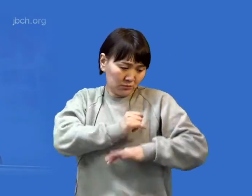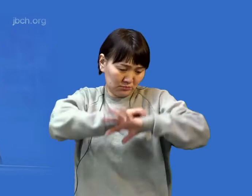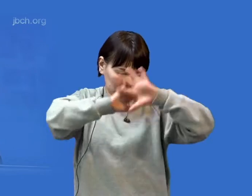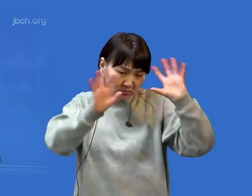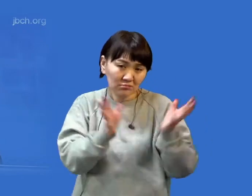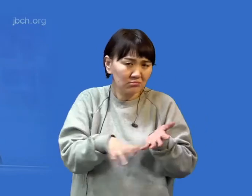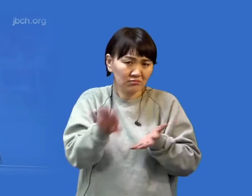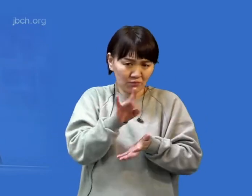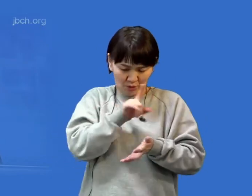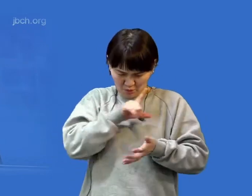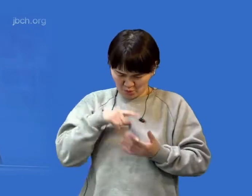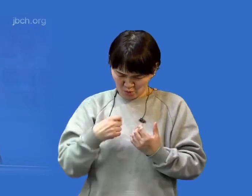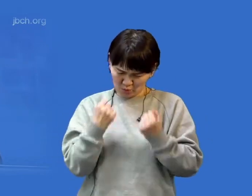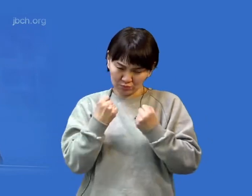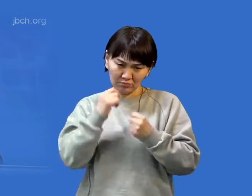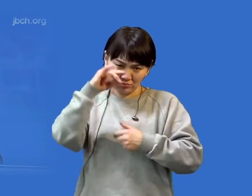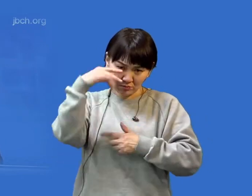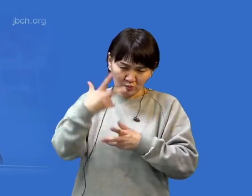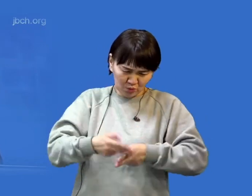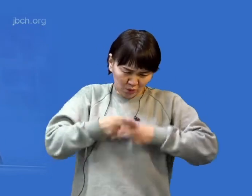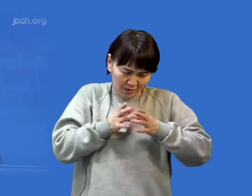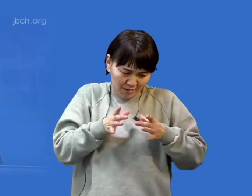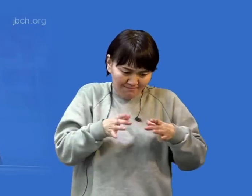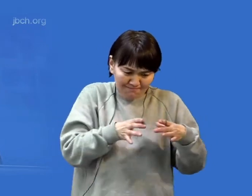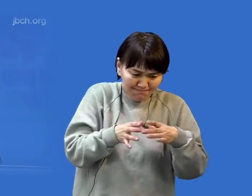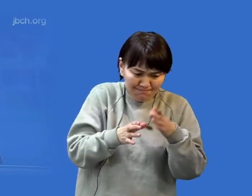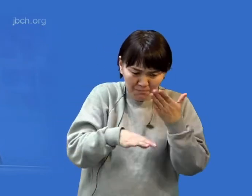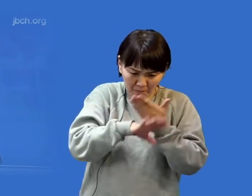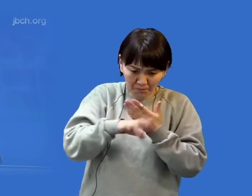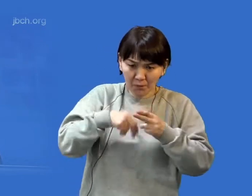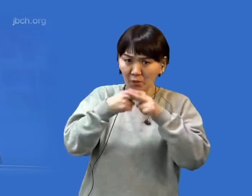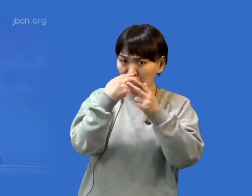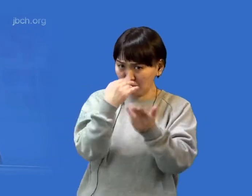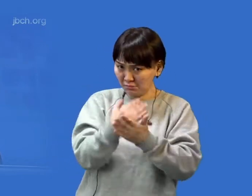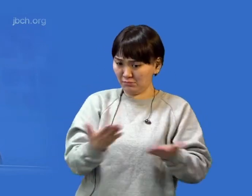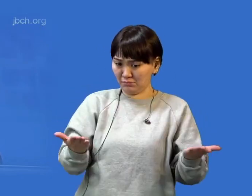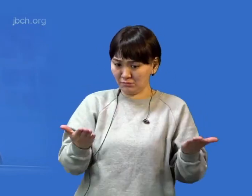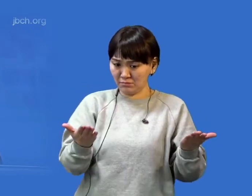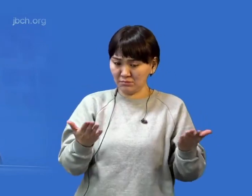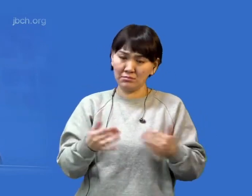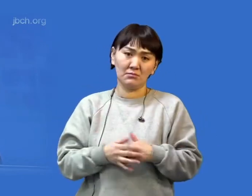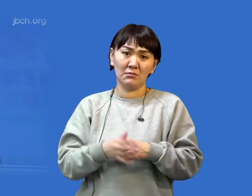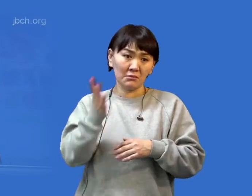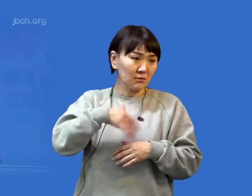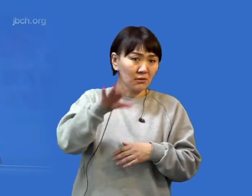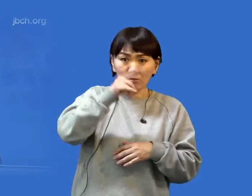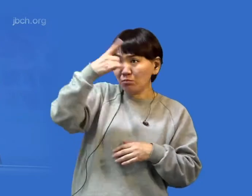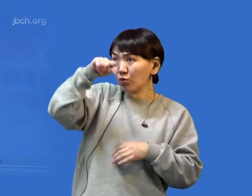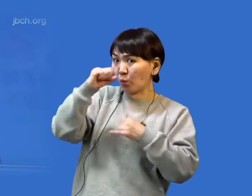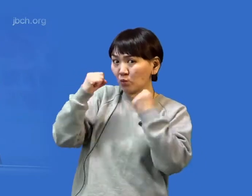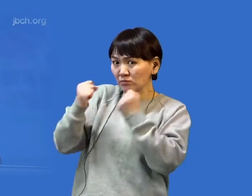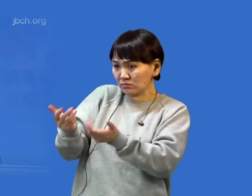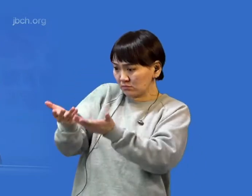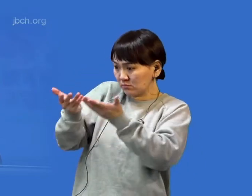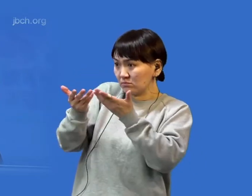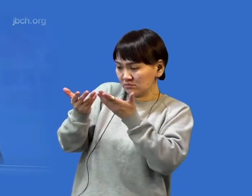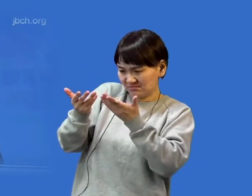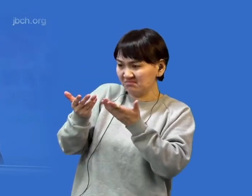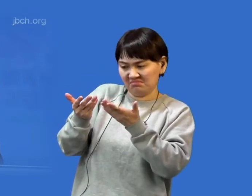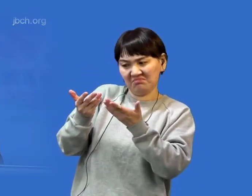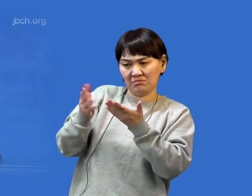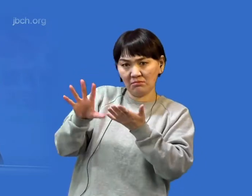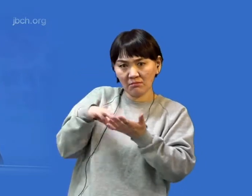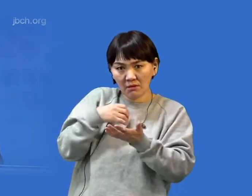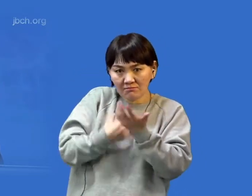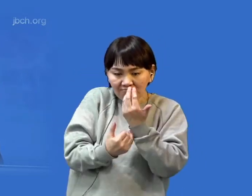өөрийнхөө хүч чадал нэгүслээр өдөрдөж хамгаалж байхад чинь. Тэднэр бурхны хүч чадлыг чадалд ерөөсө